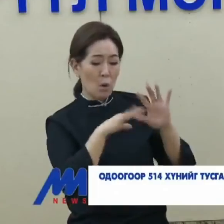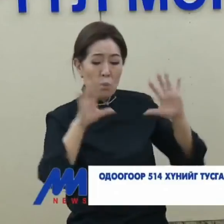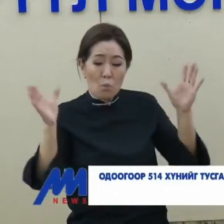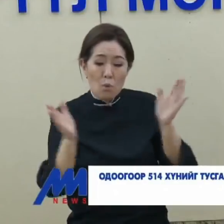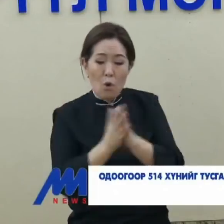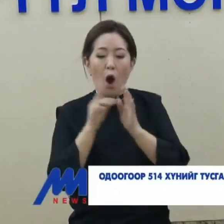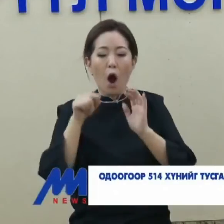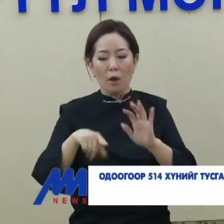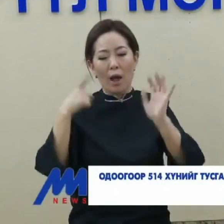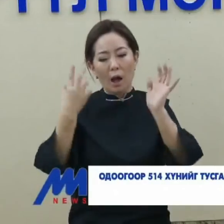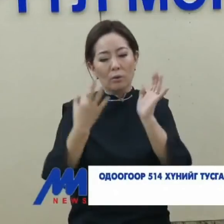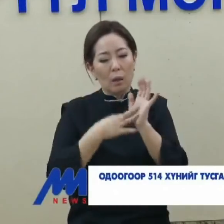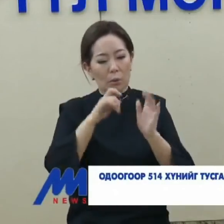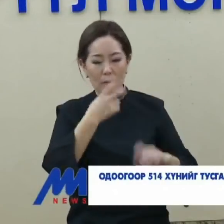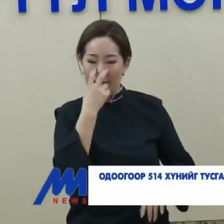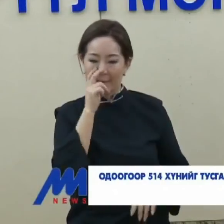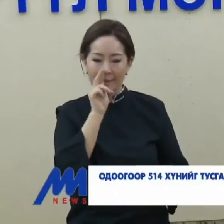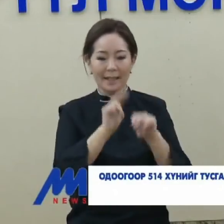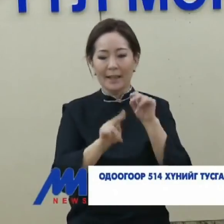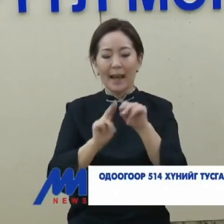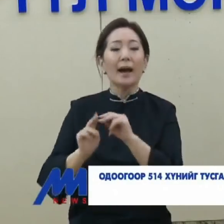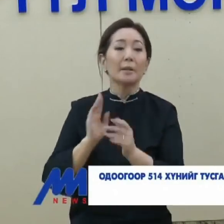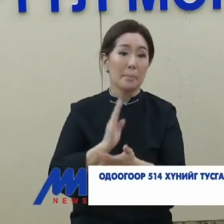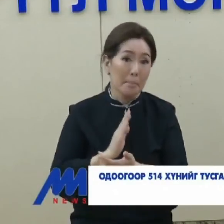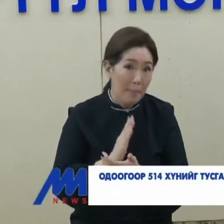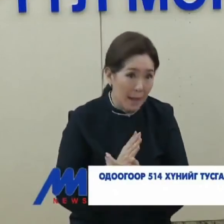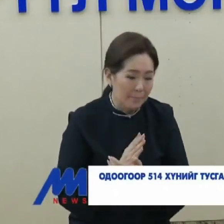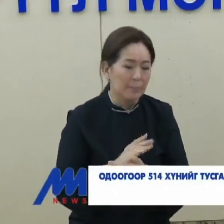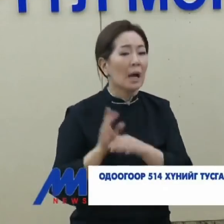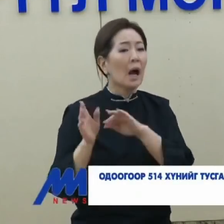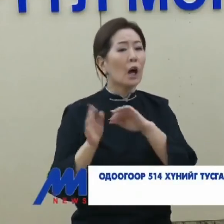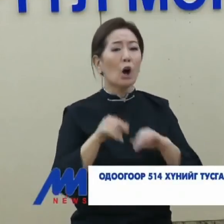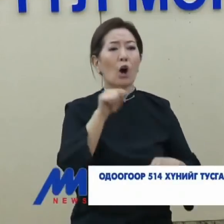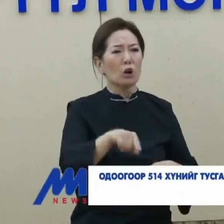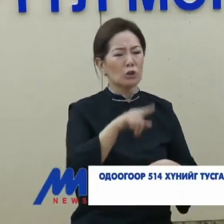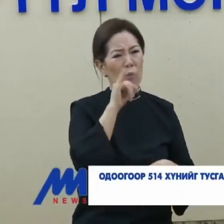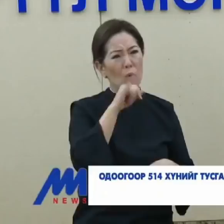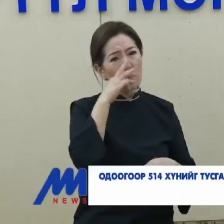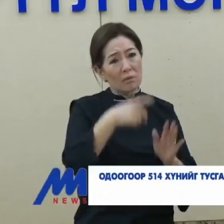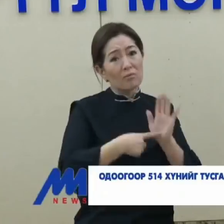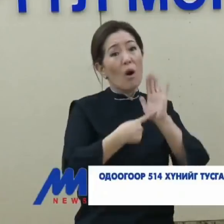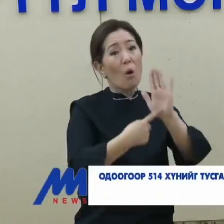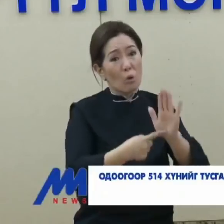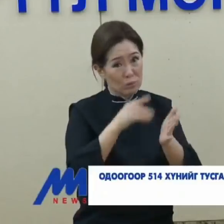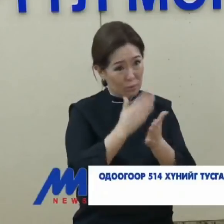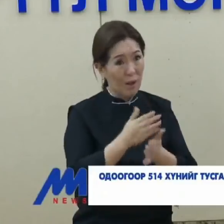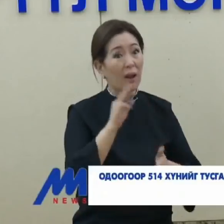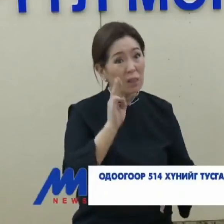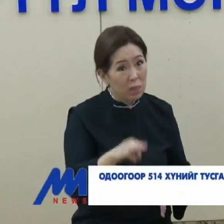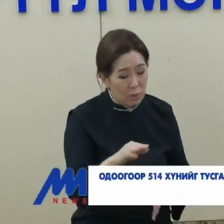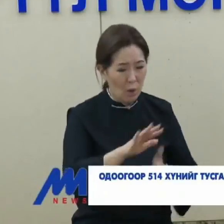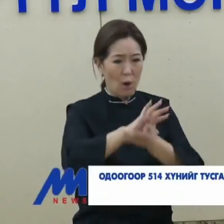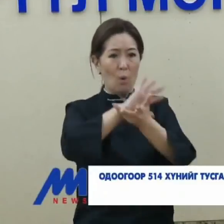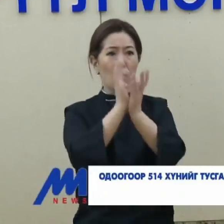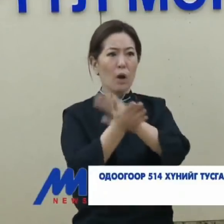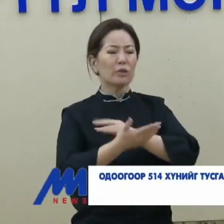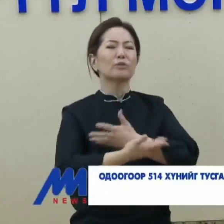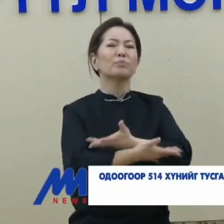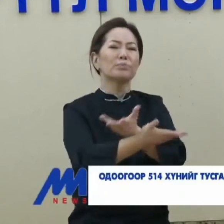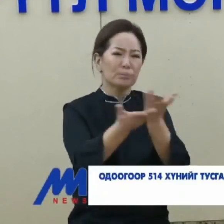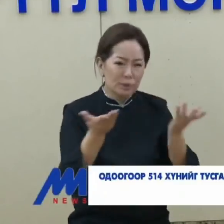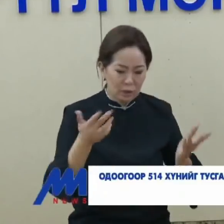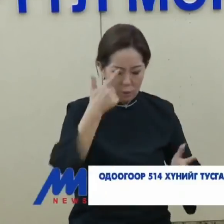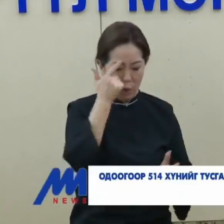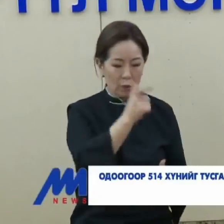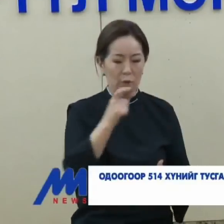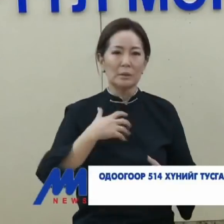хүнийг ажиглалтанд авсан байна. Хэдийгээр өнөөдөр бид таагүй мэдээ дуулгаж байгаа ч гэсэн бидний одоо